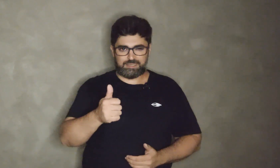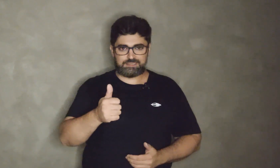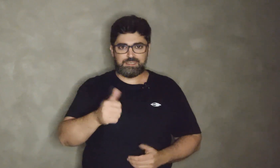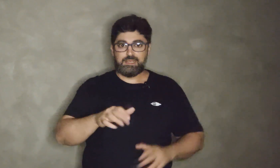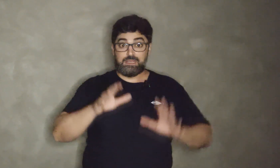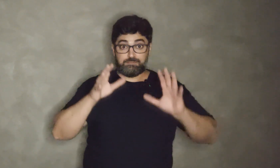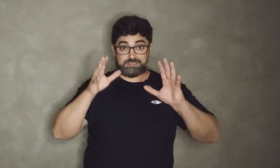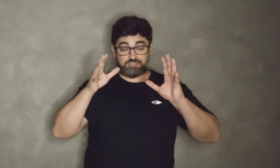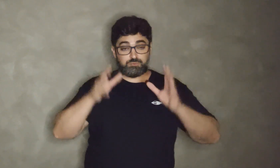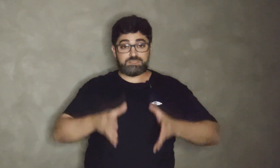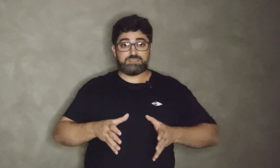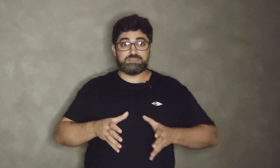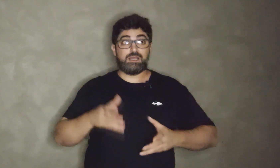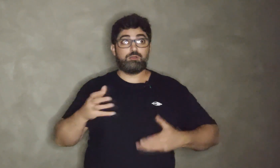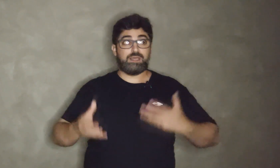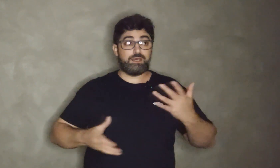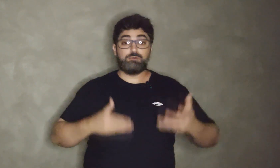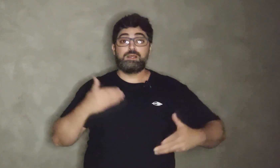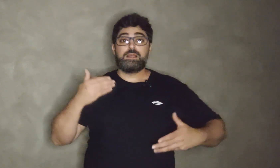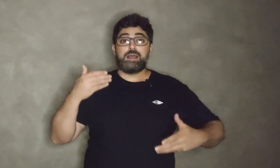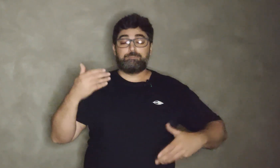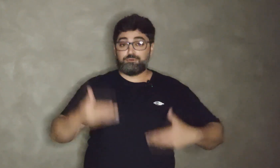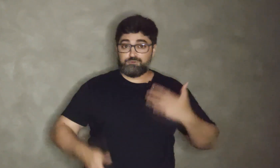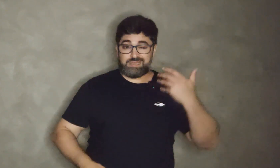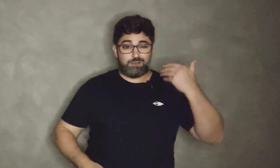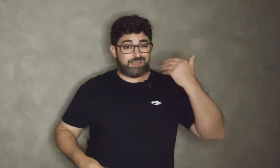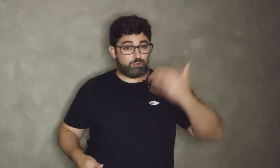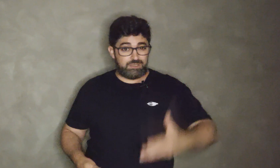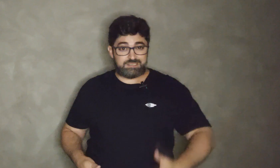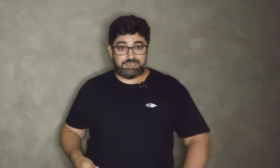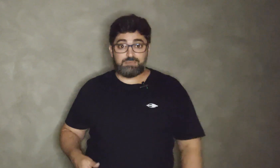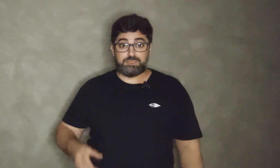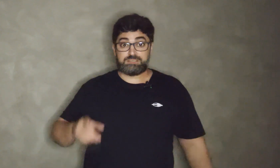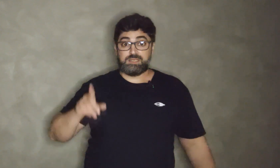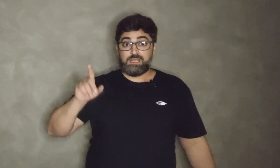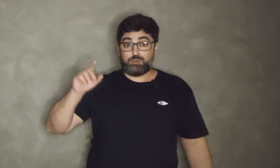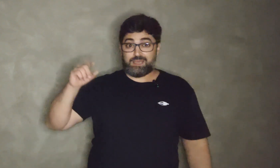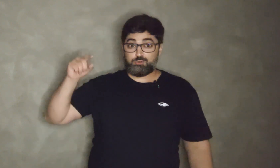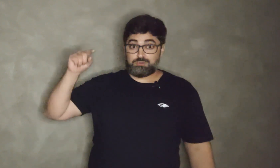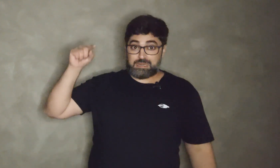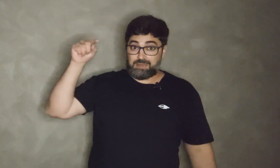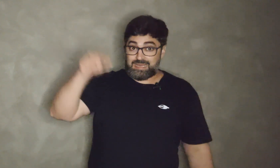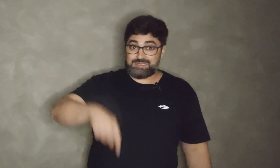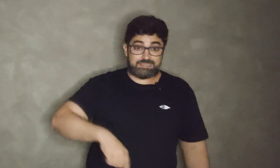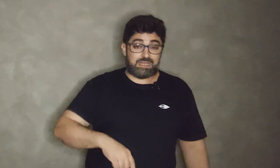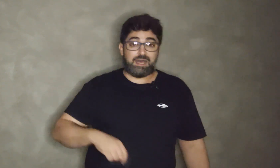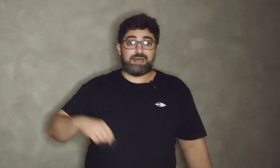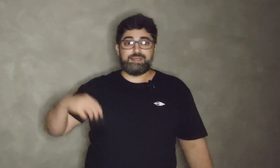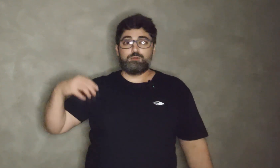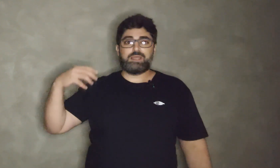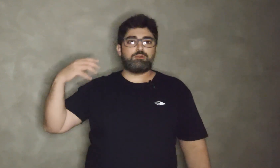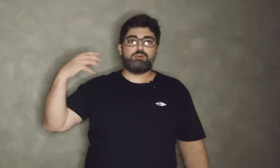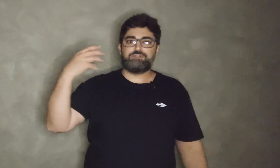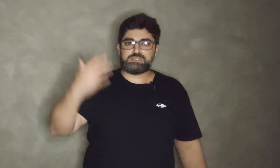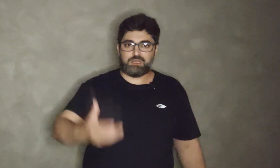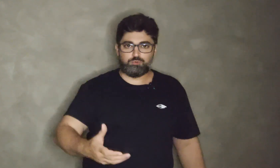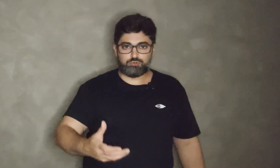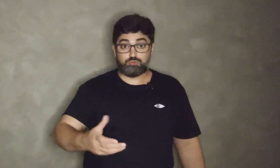beleza? Mas a gente precisa, eu quero aprofundar, eu quero conhecer Libras, eu quero trabalhar nessa área, eu quero conversar com o